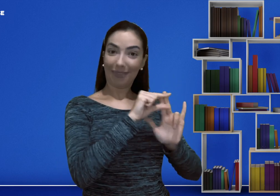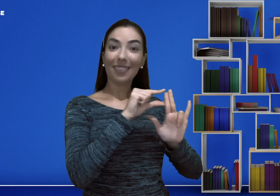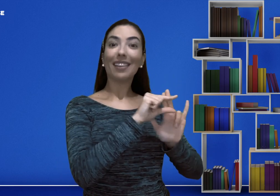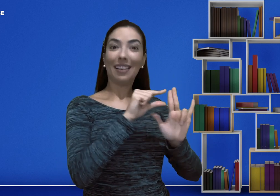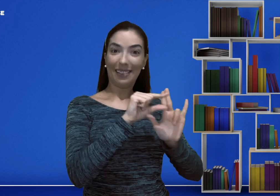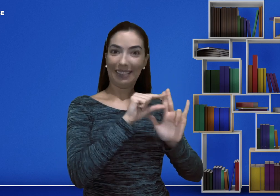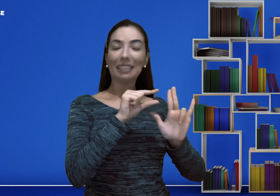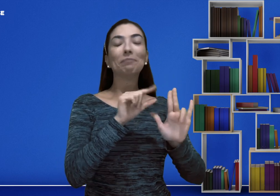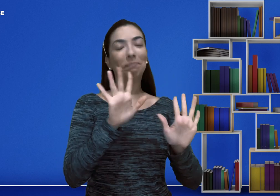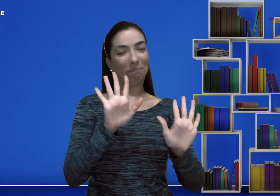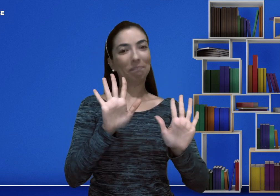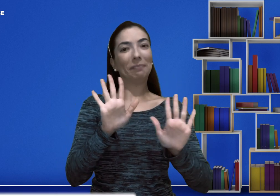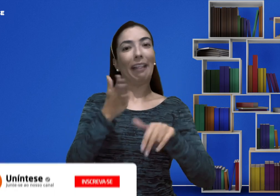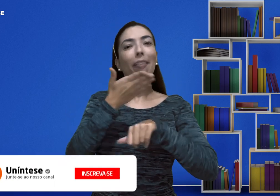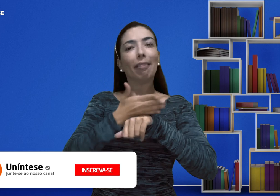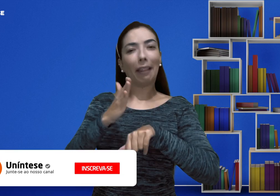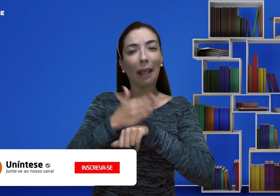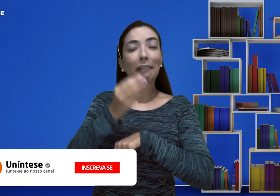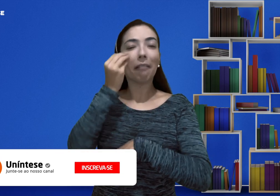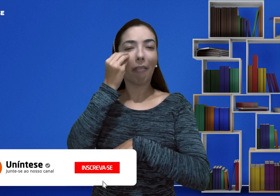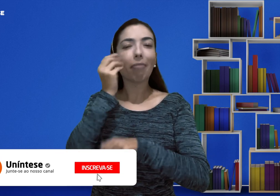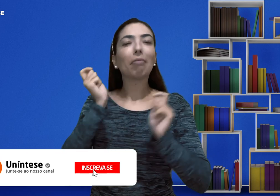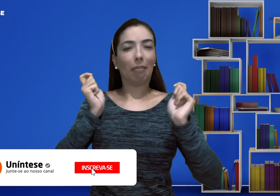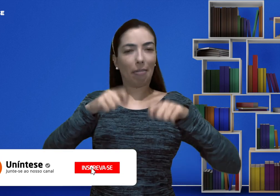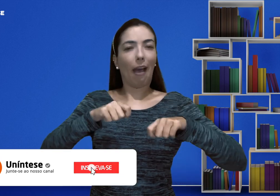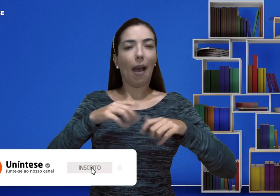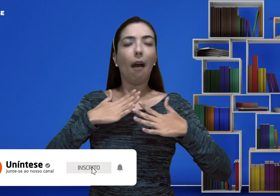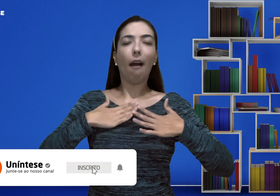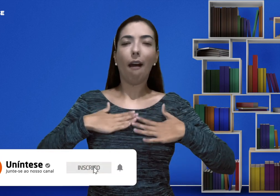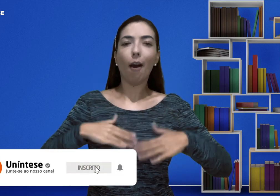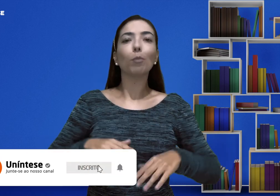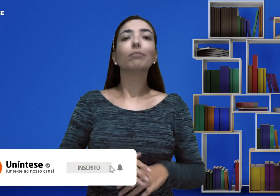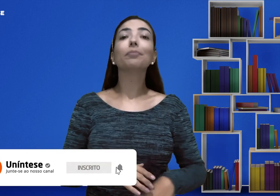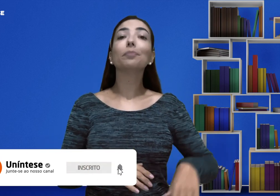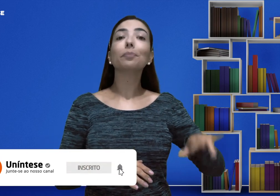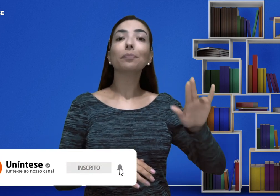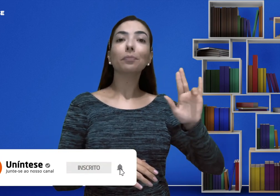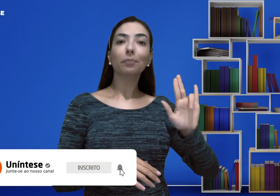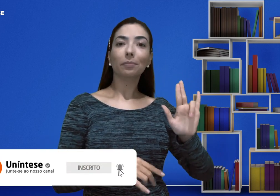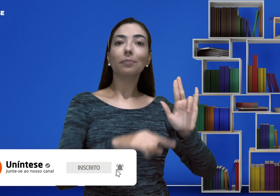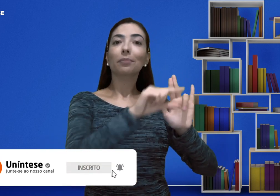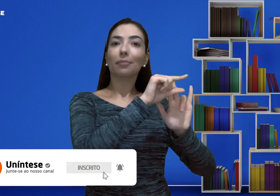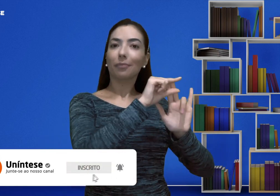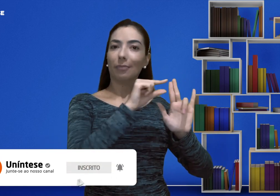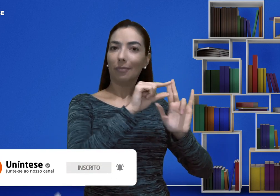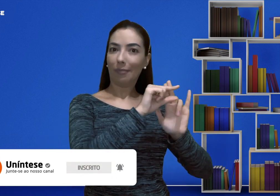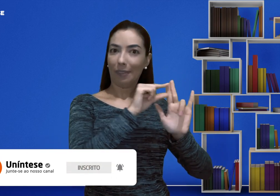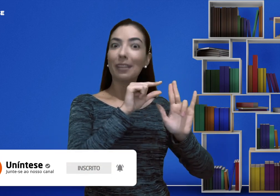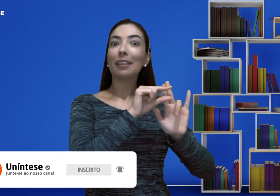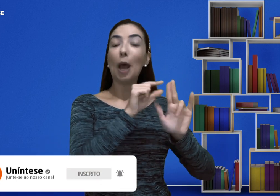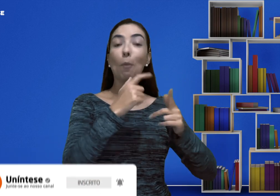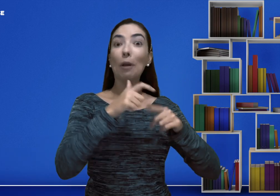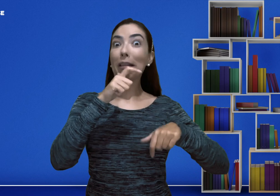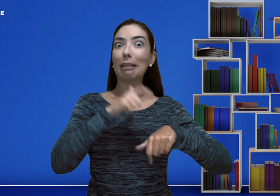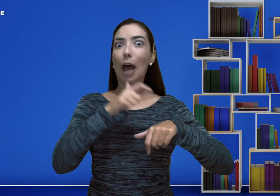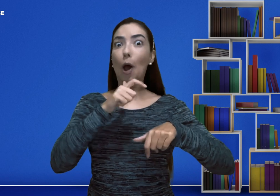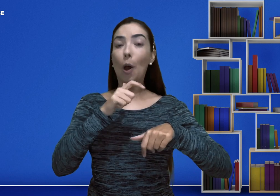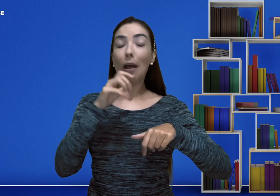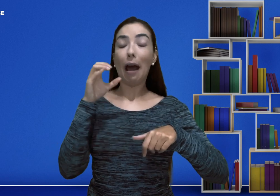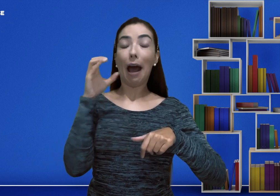LinkedIn. É importante a gente treinar para que a gente consiga fazer calmamente esse sinal. Porque no